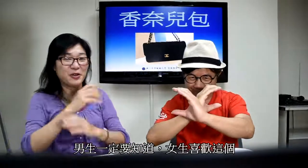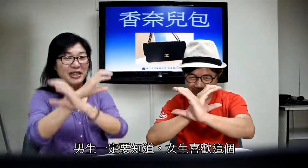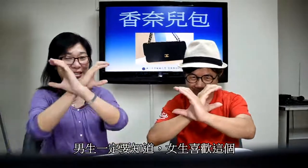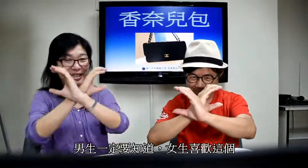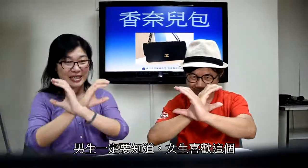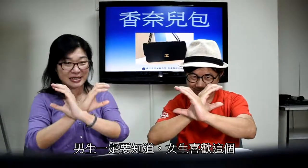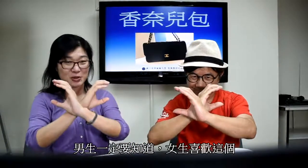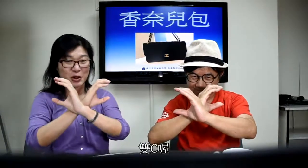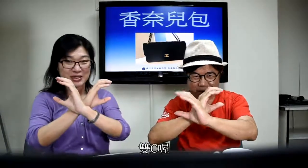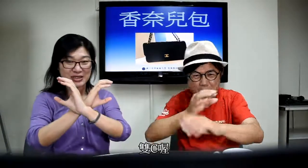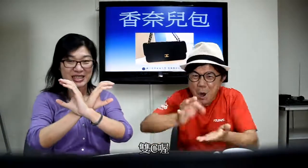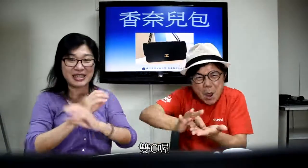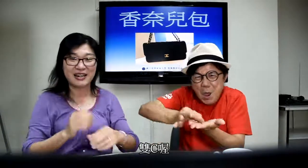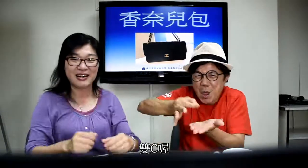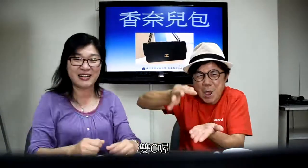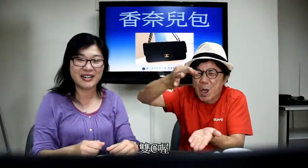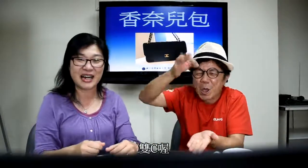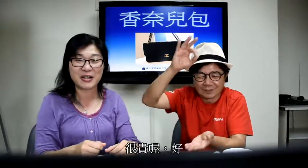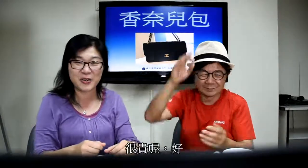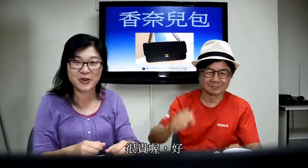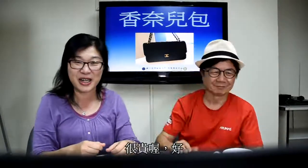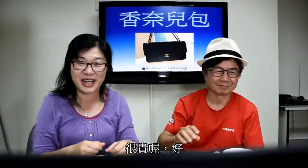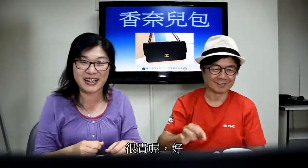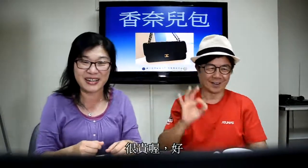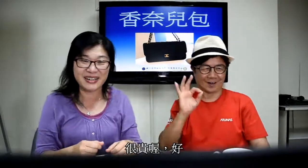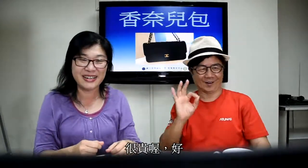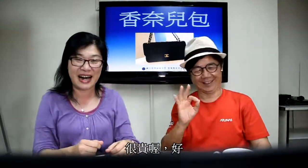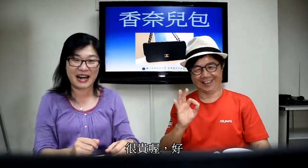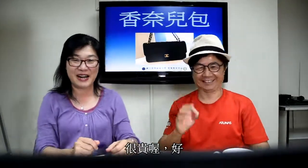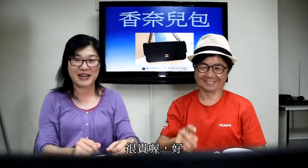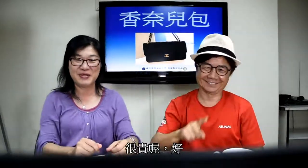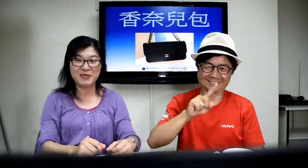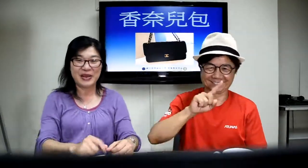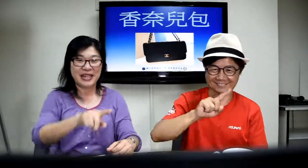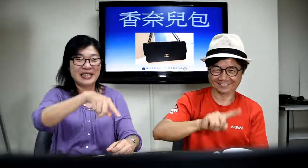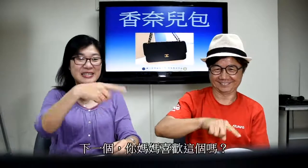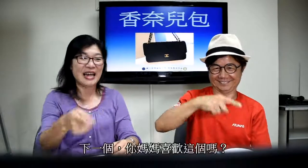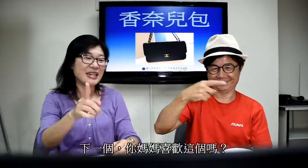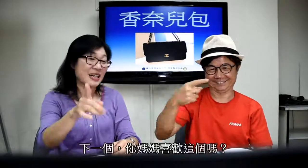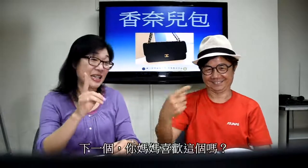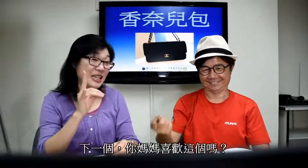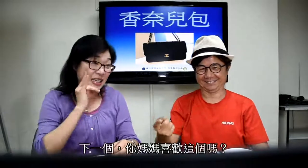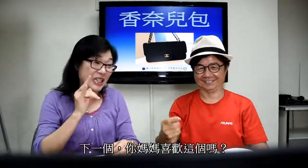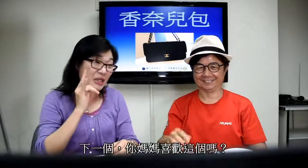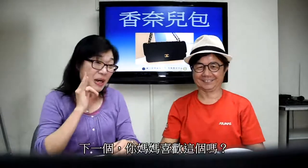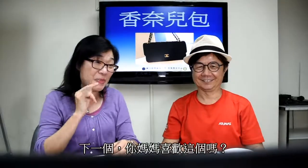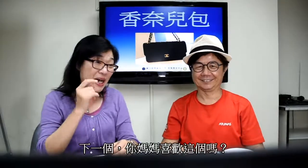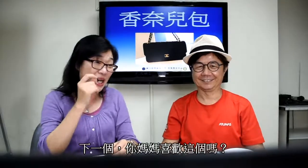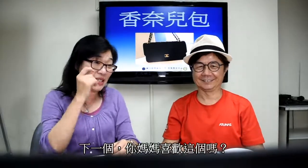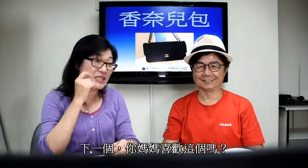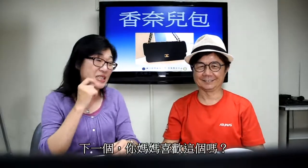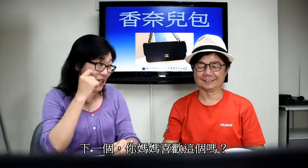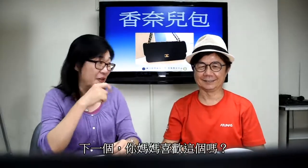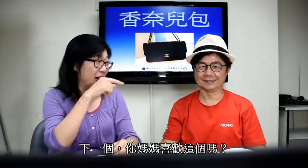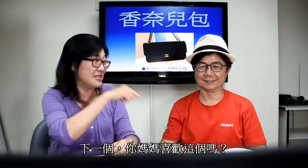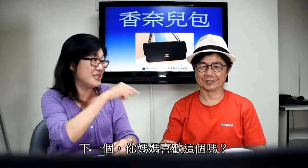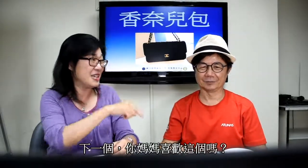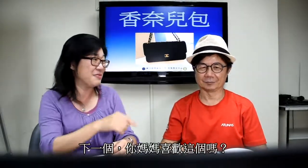这个双 C 哦，很贵哦。好，下一个，你妈妈喜欢这个吗？